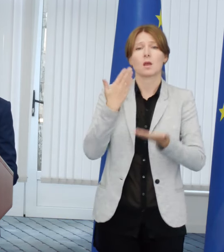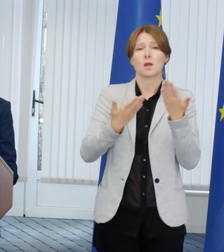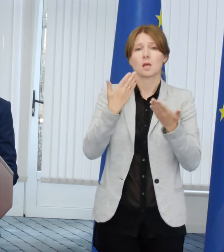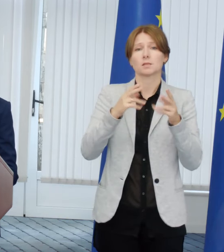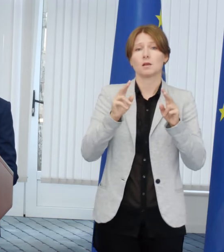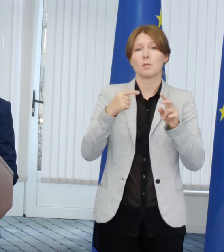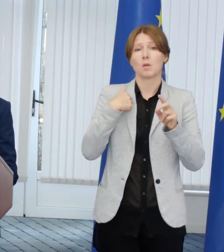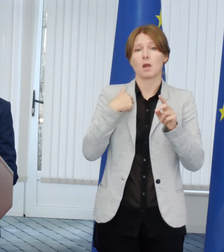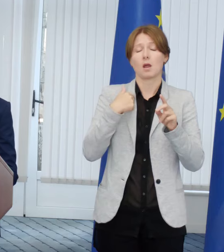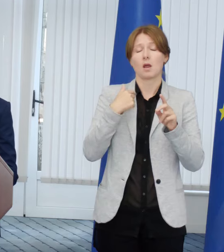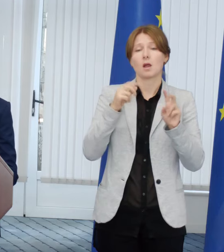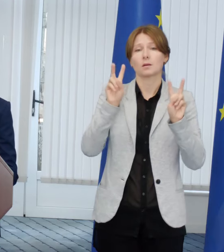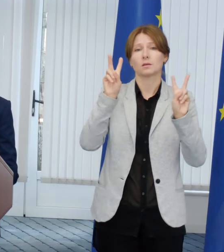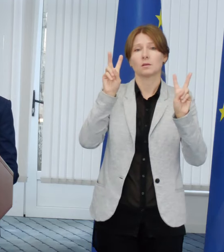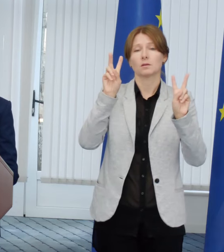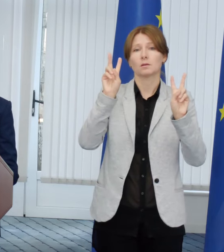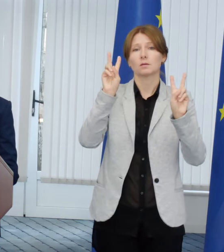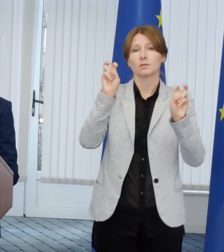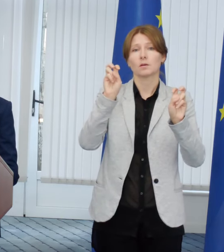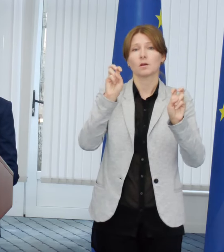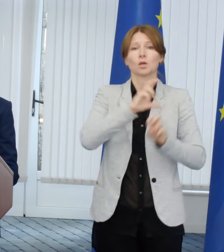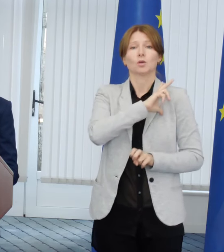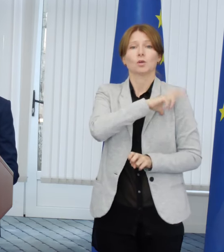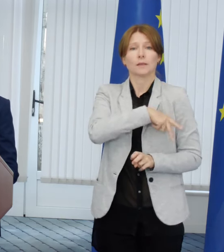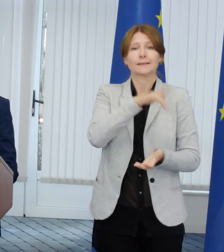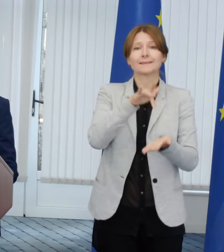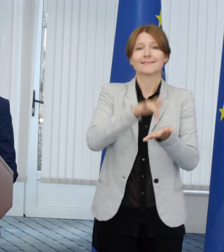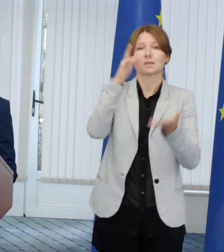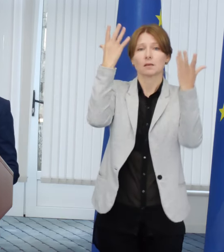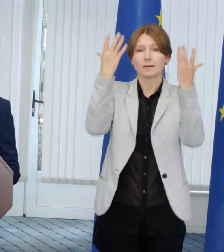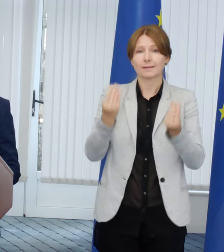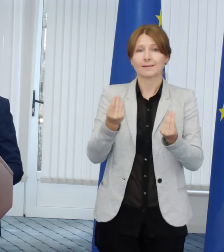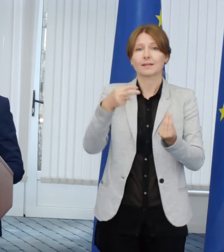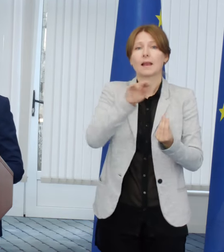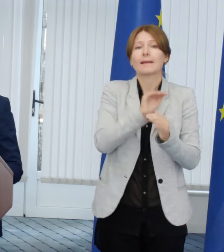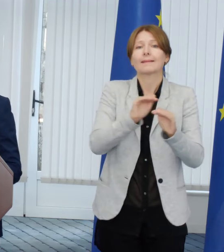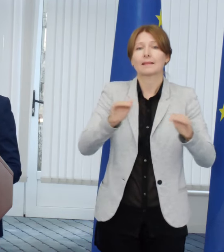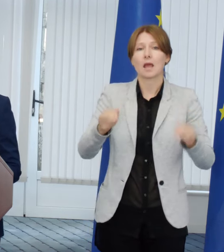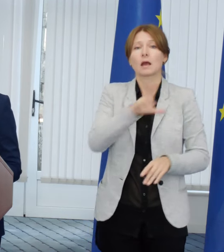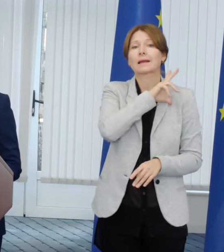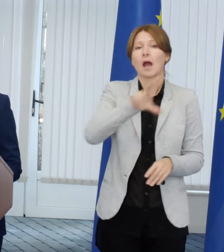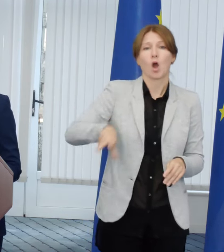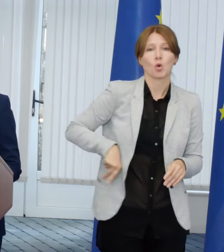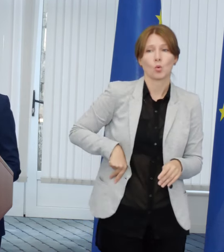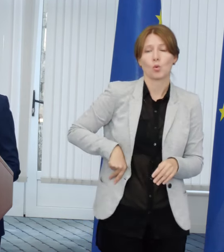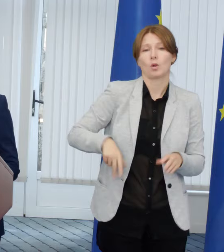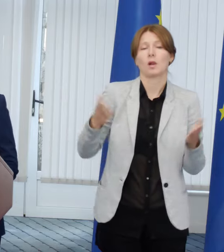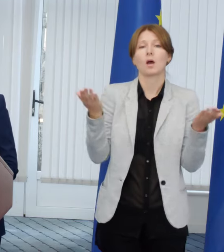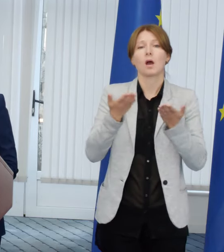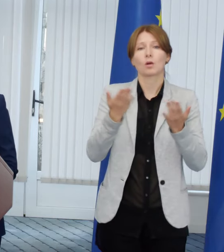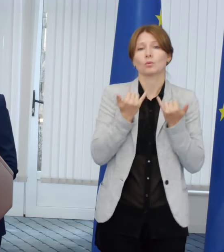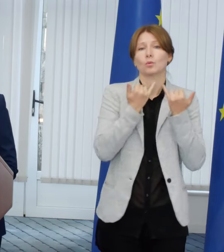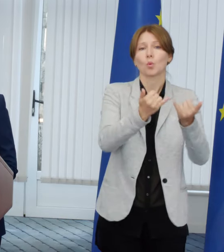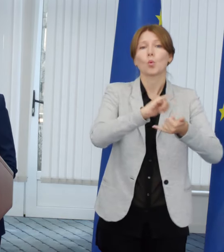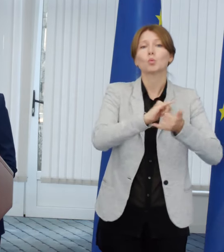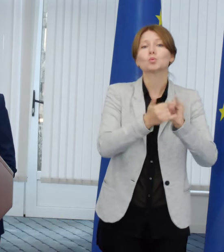de serviciu social, centru de zi pentru copii cu dizabilități din Cahul, care prestează